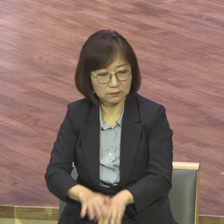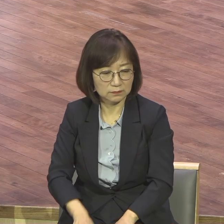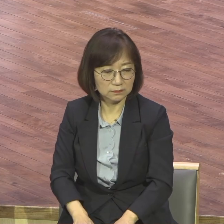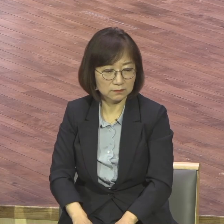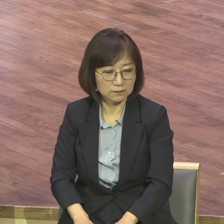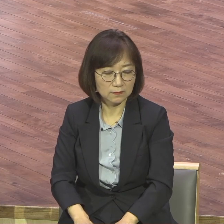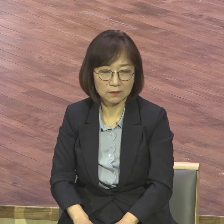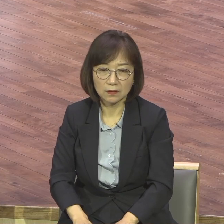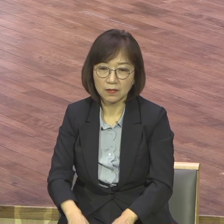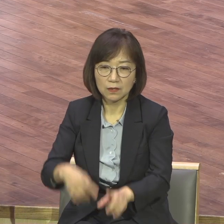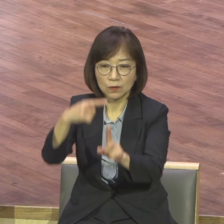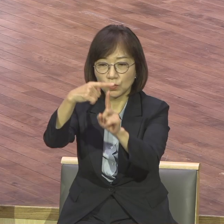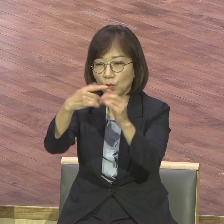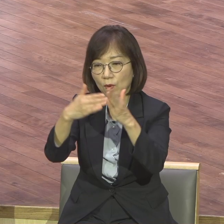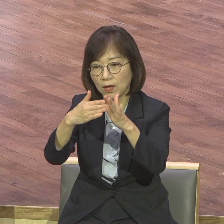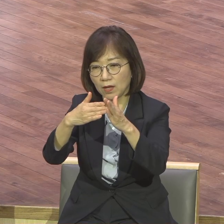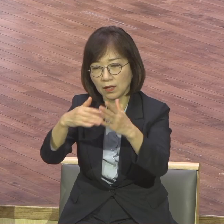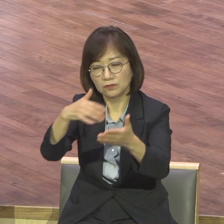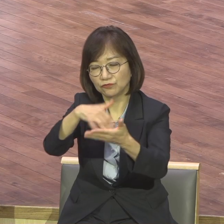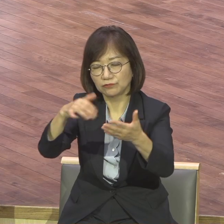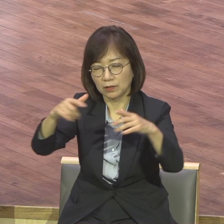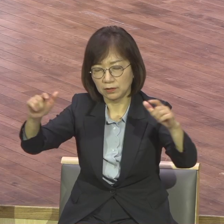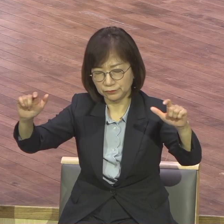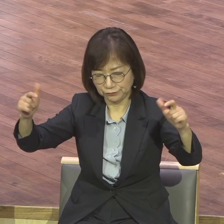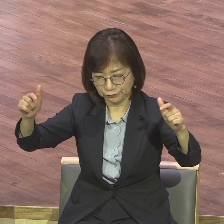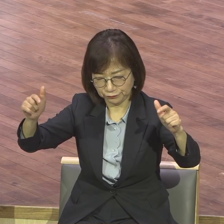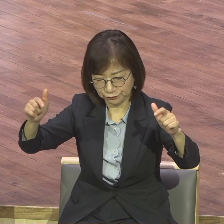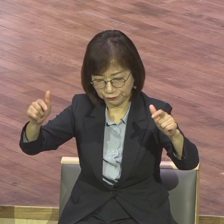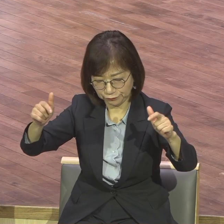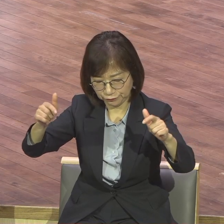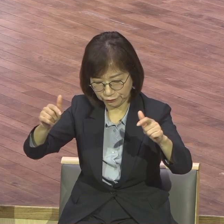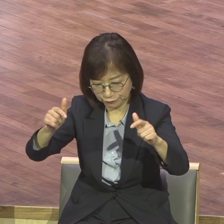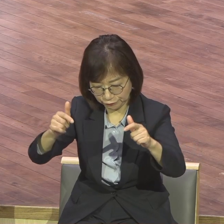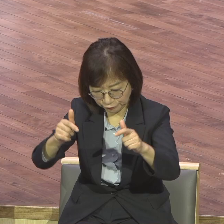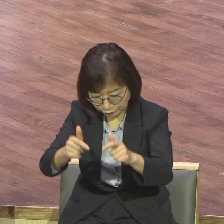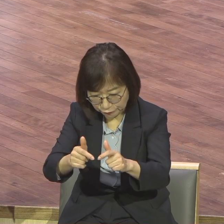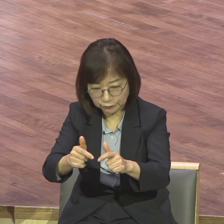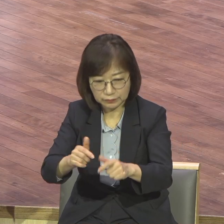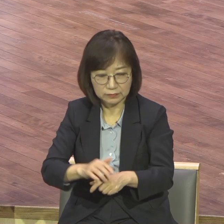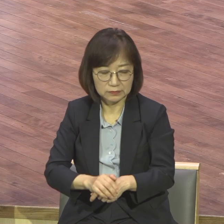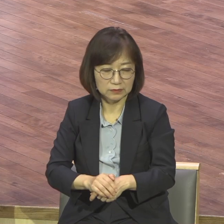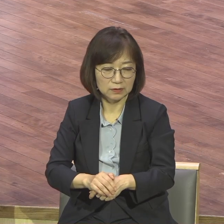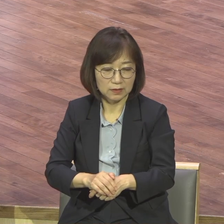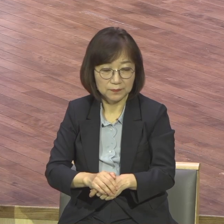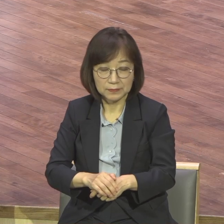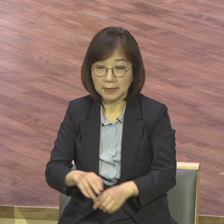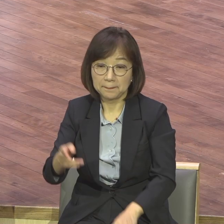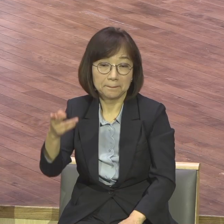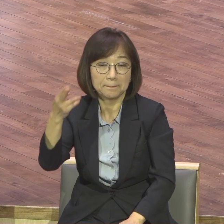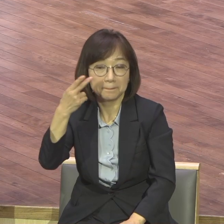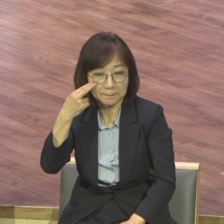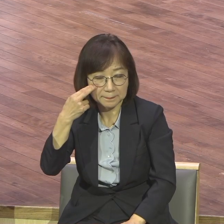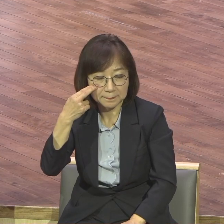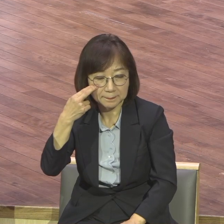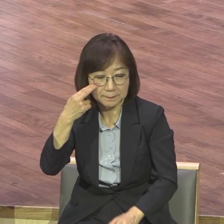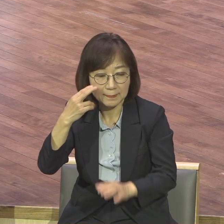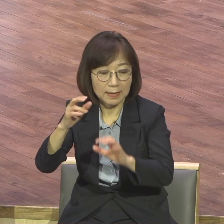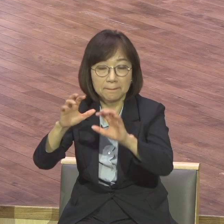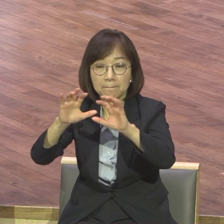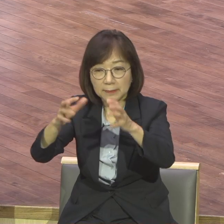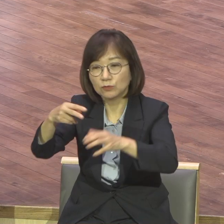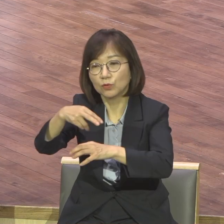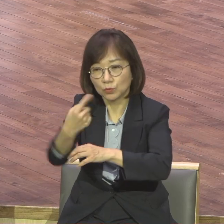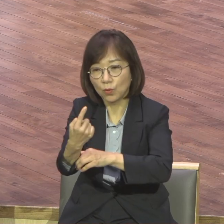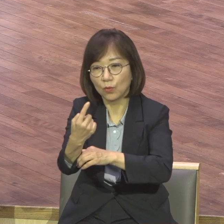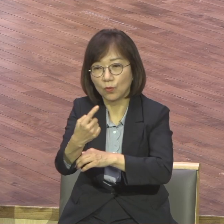교회 싹 다 문 닫았어. 이러고 있는 상황이죠, 지금. 전 세계가, 미국도, 미국 건너가 미국